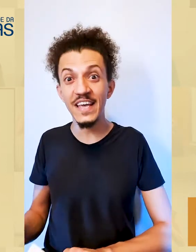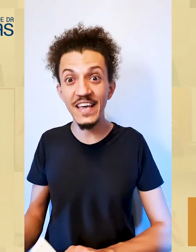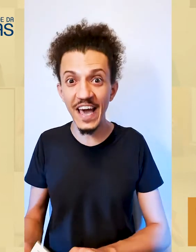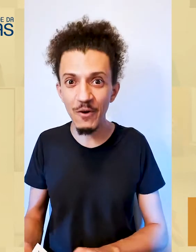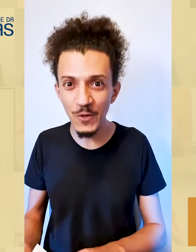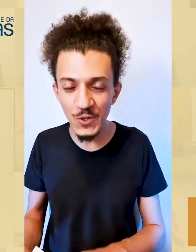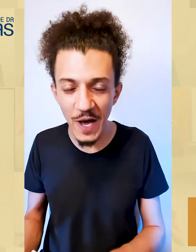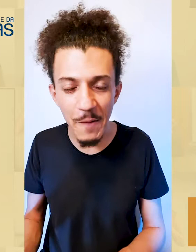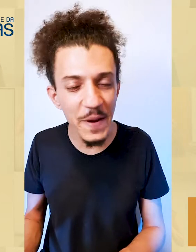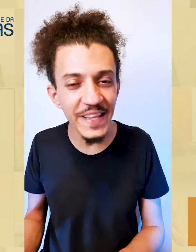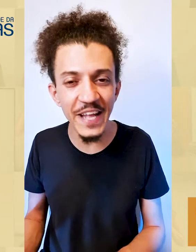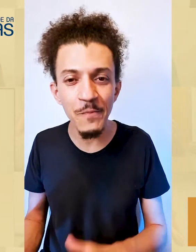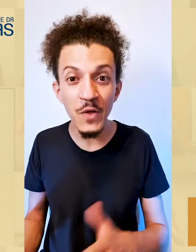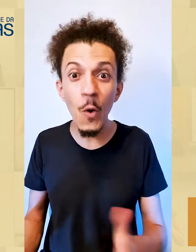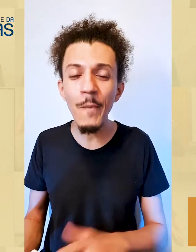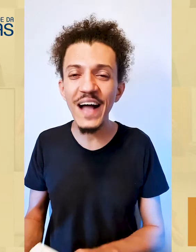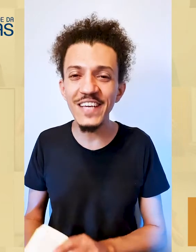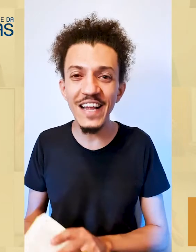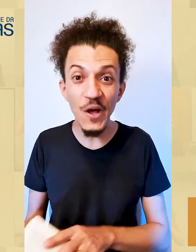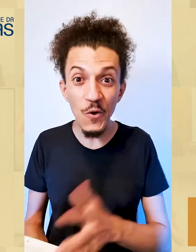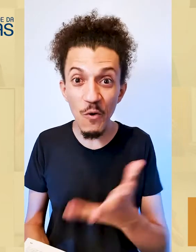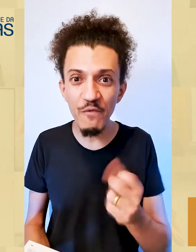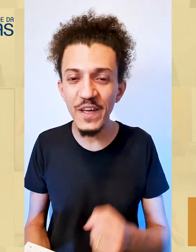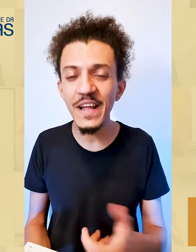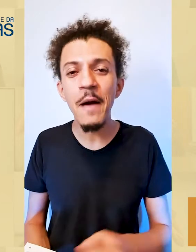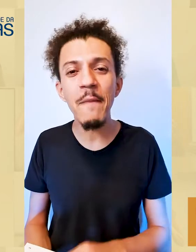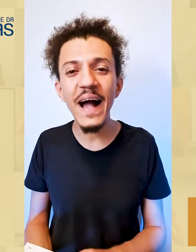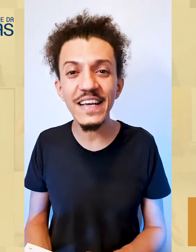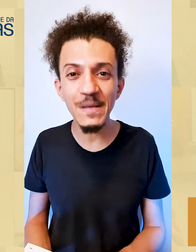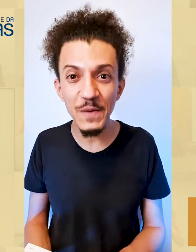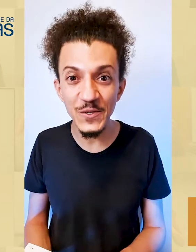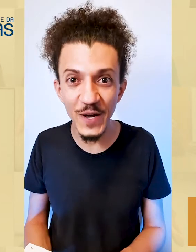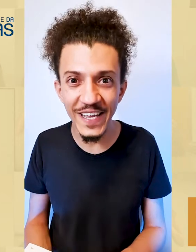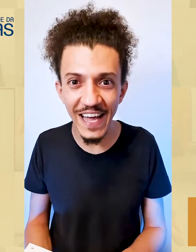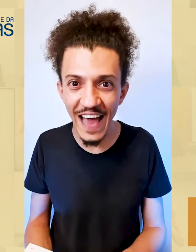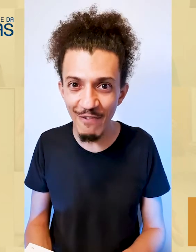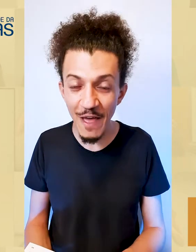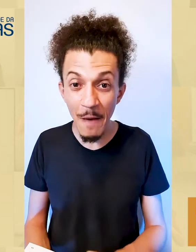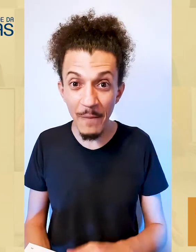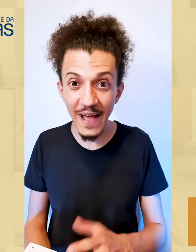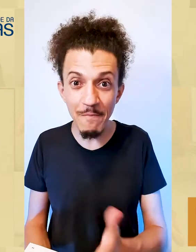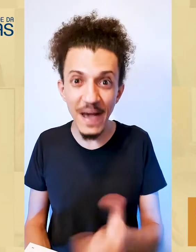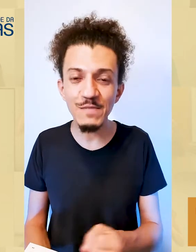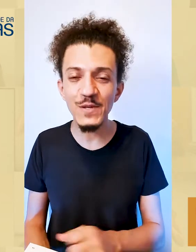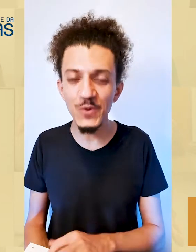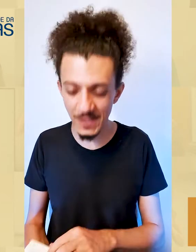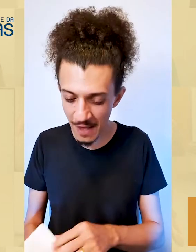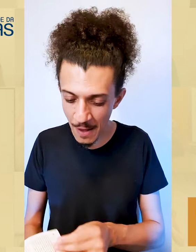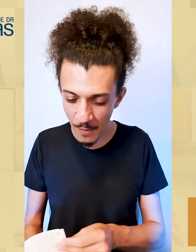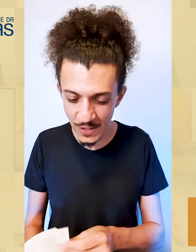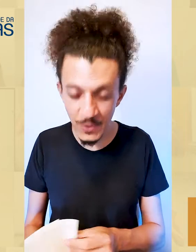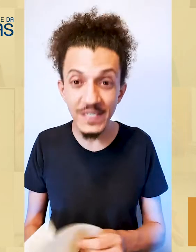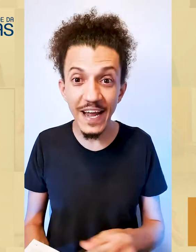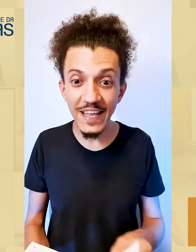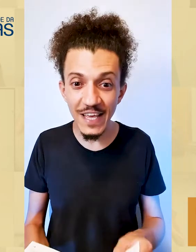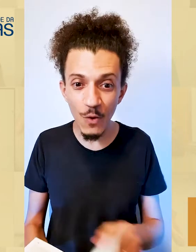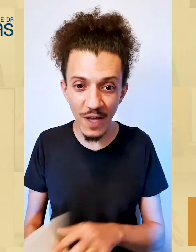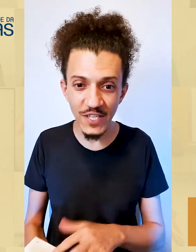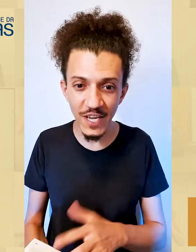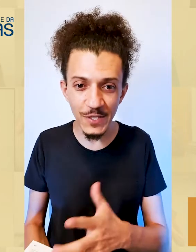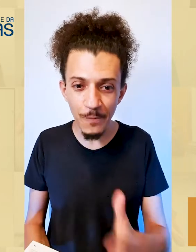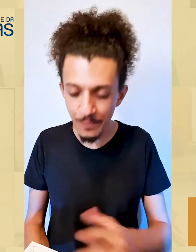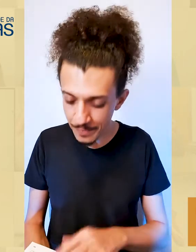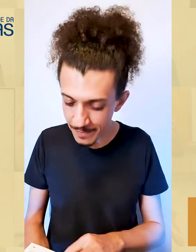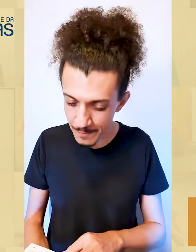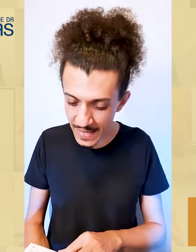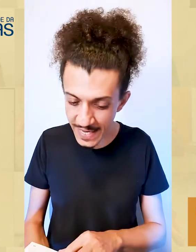Libras e quer continuar aprendendo, compartilha, convida, marca essa pessoa aqui na live para que mais pessoas possam estar aqui com a